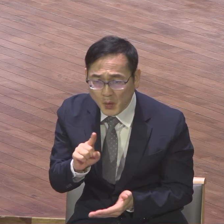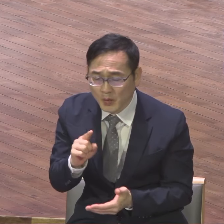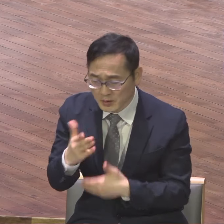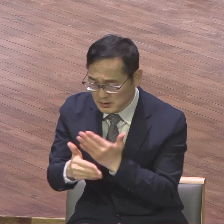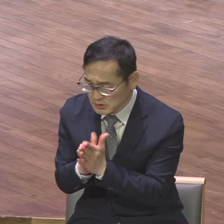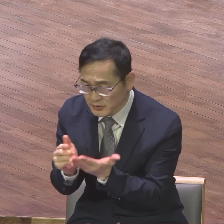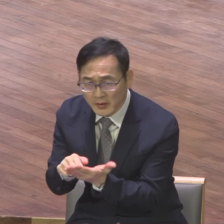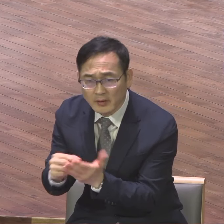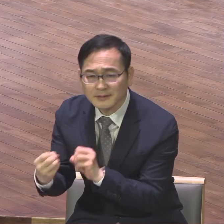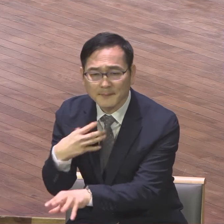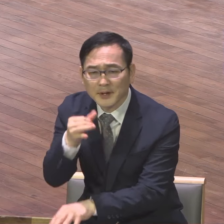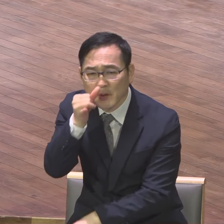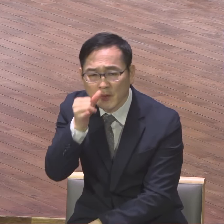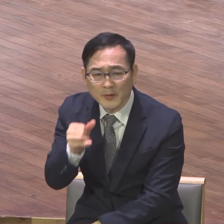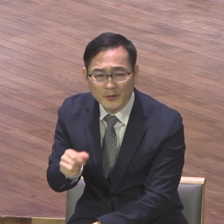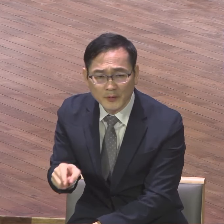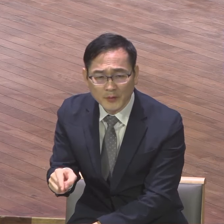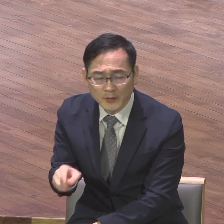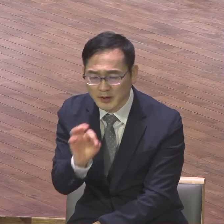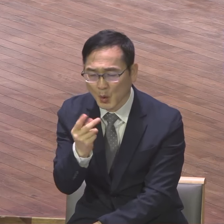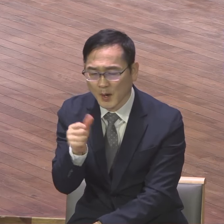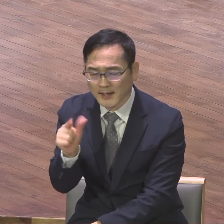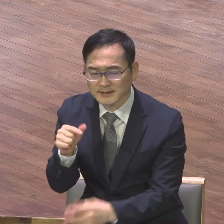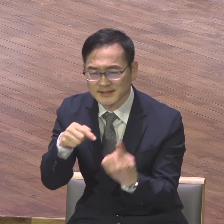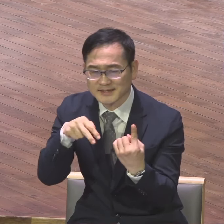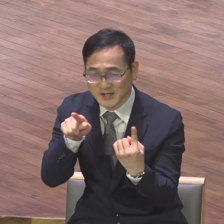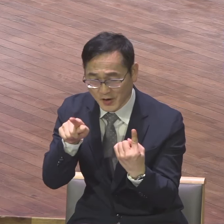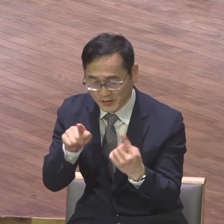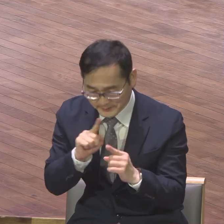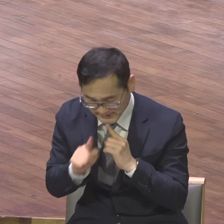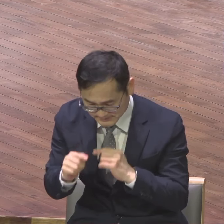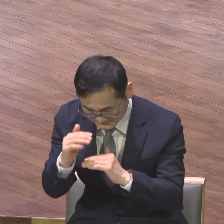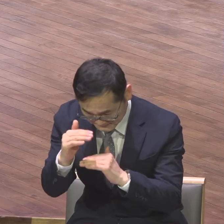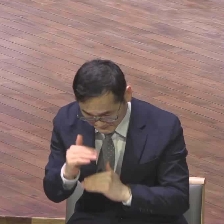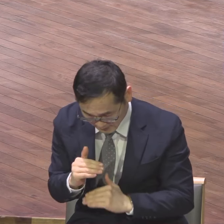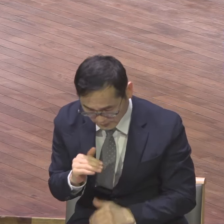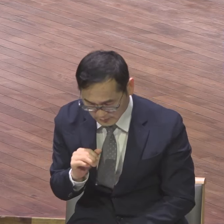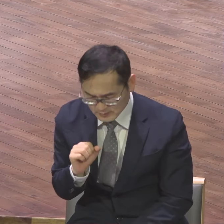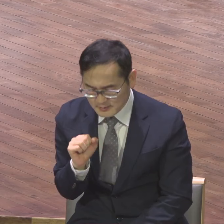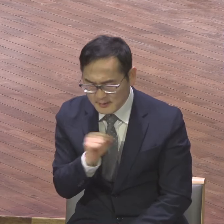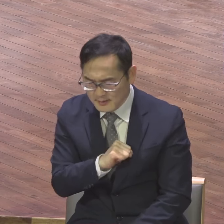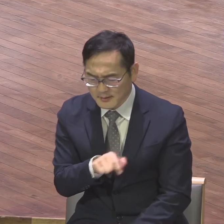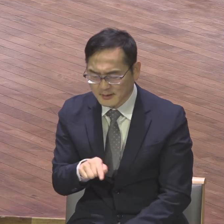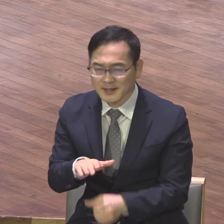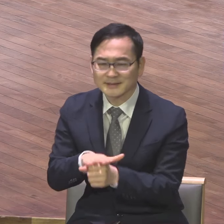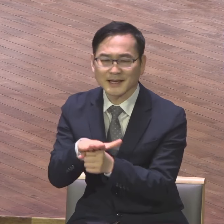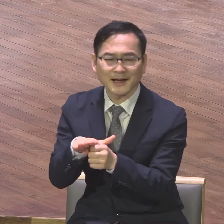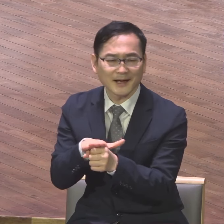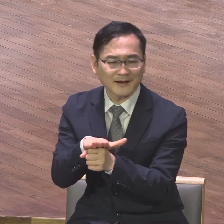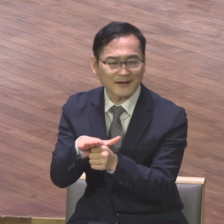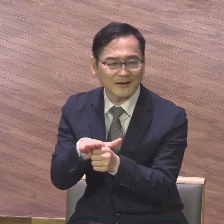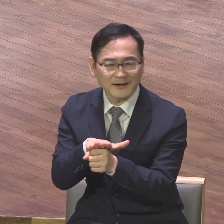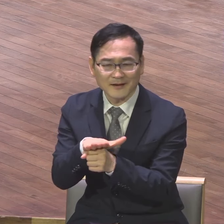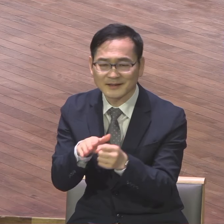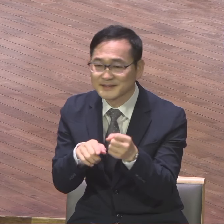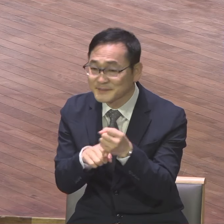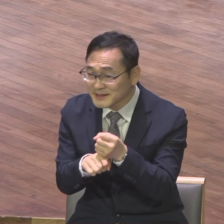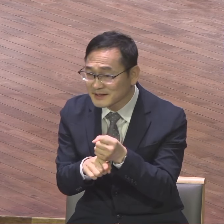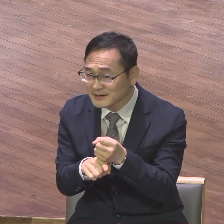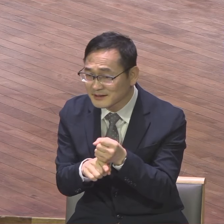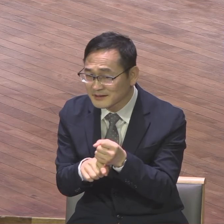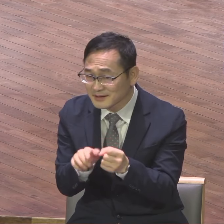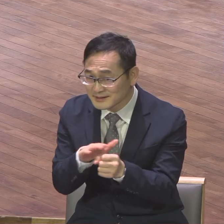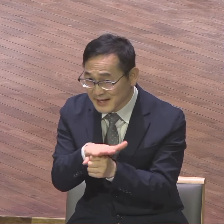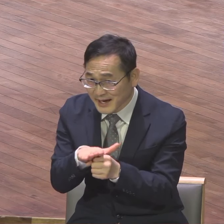사도 요한은 요한일서 말씀을 통해서 사랑이라고 하는 이 개념을